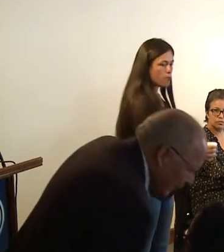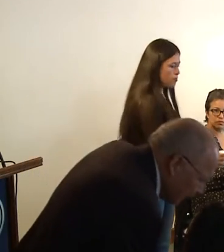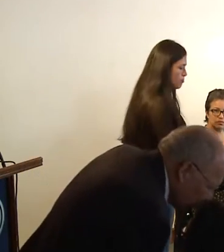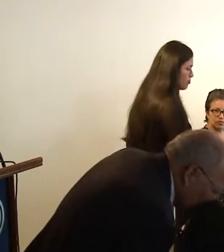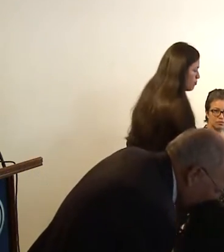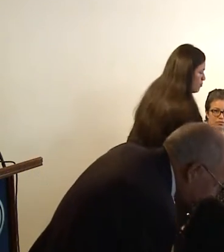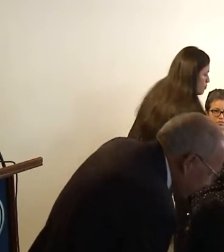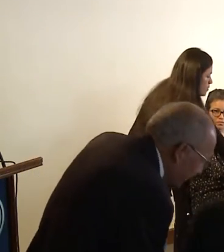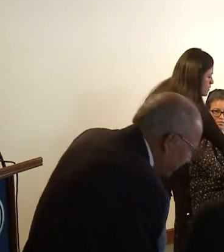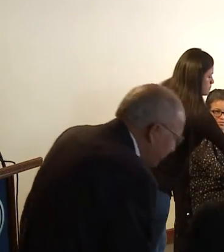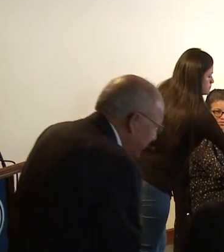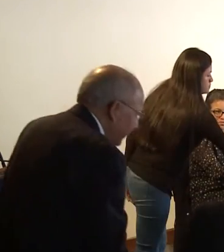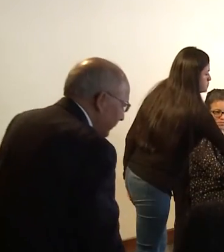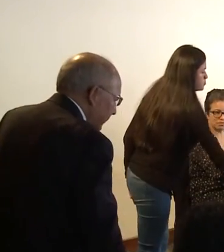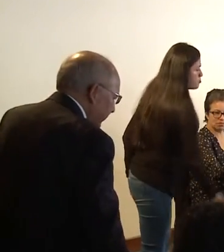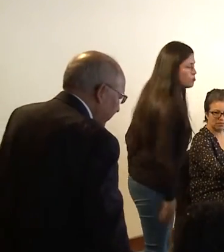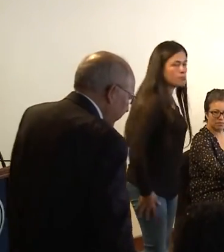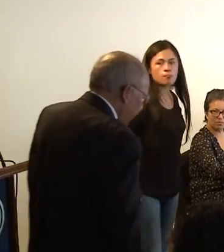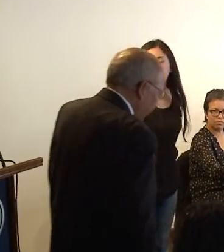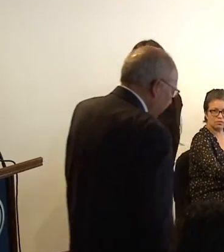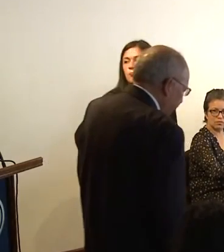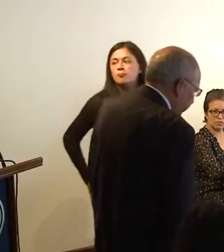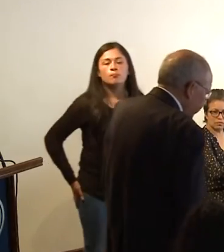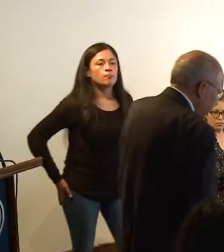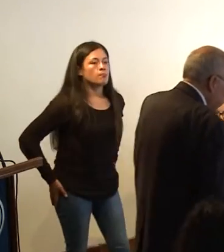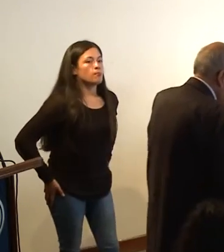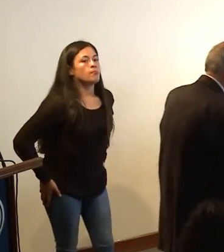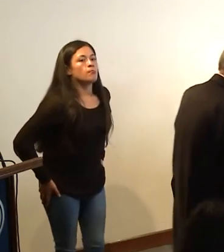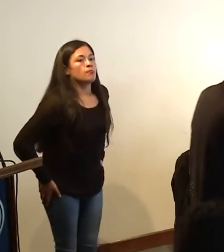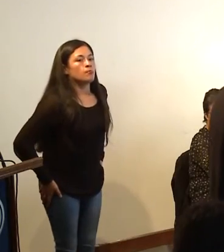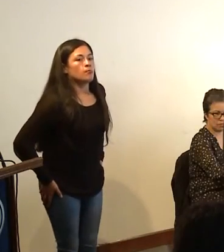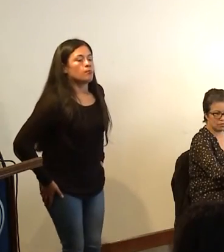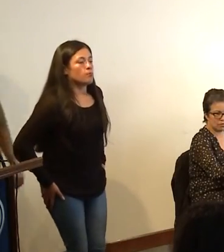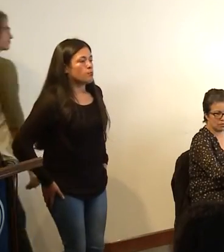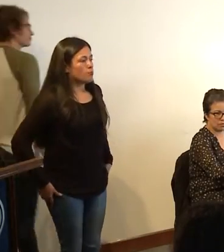Bueno, pues estamos de acuerdo